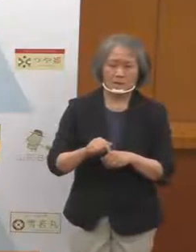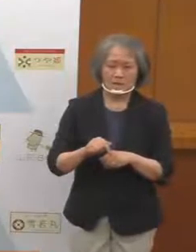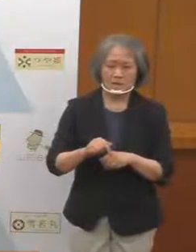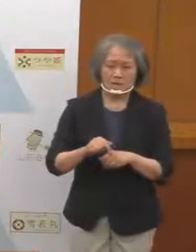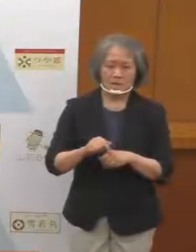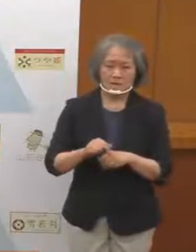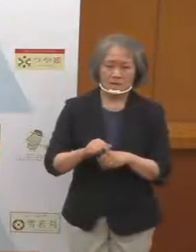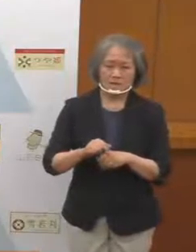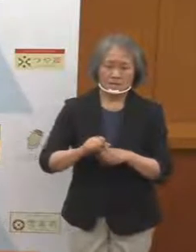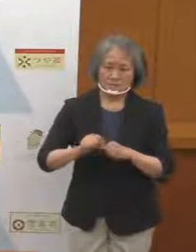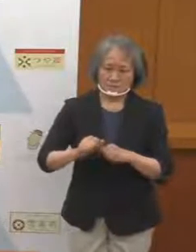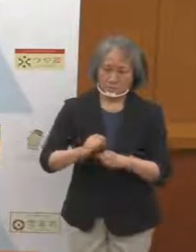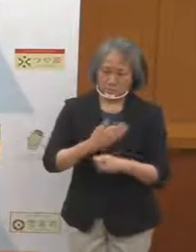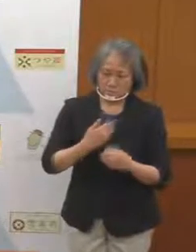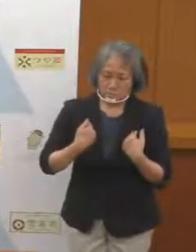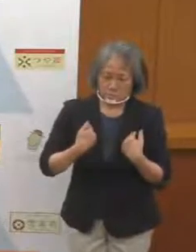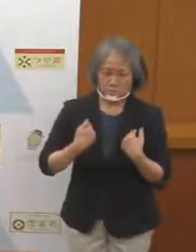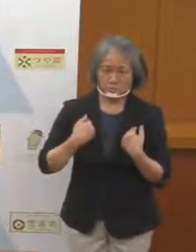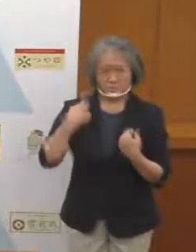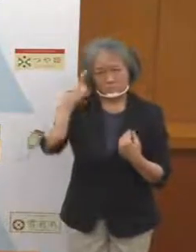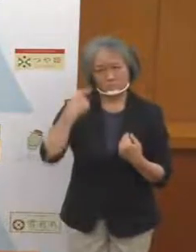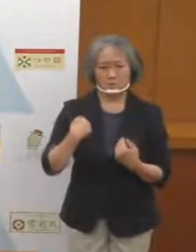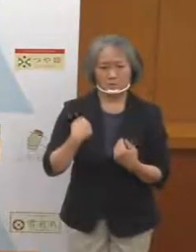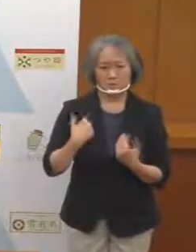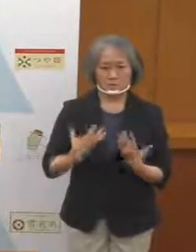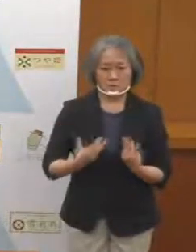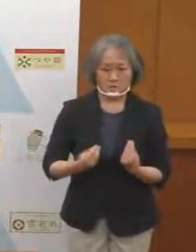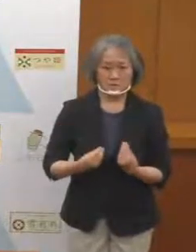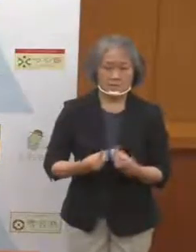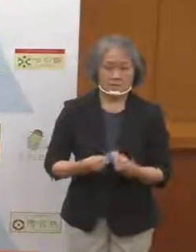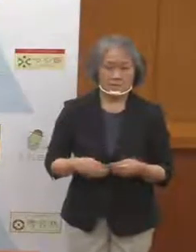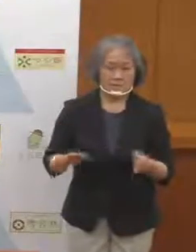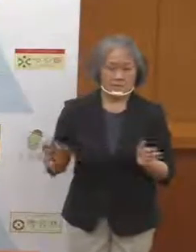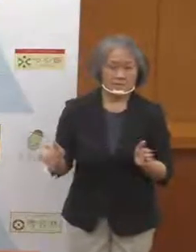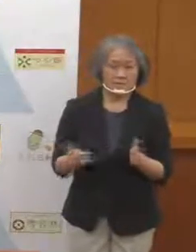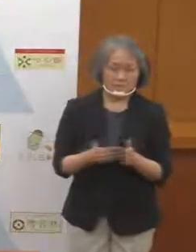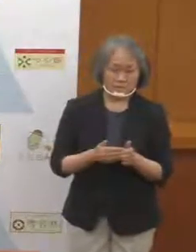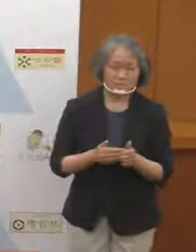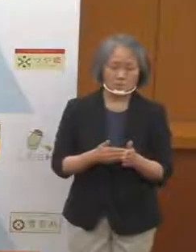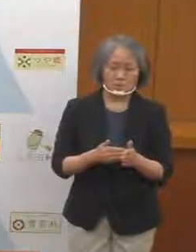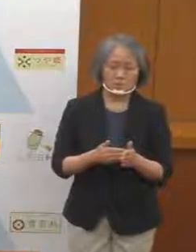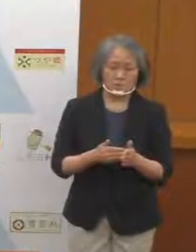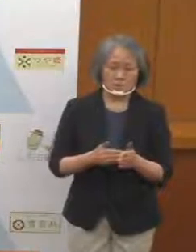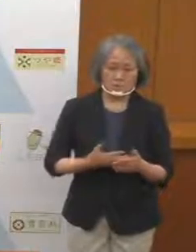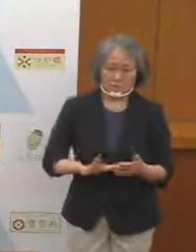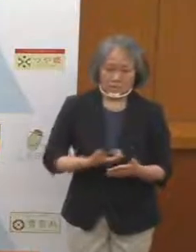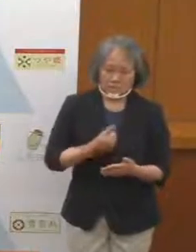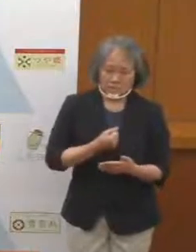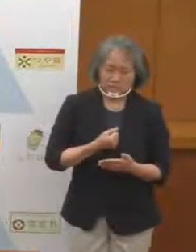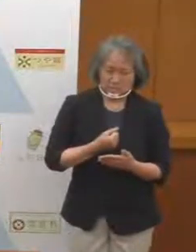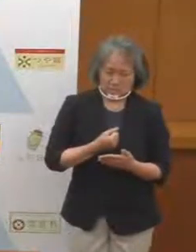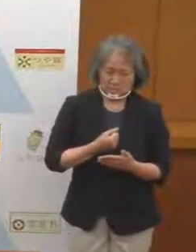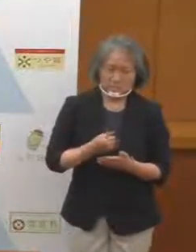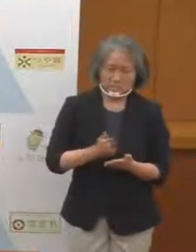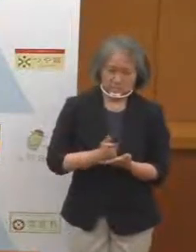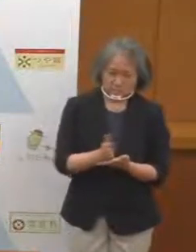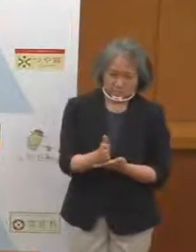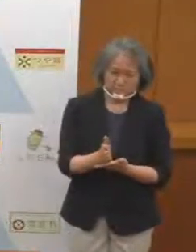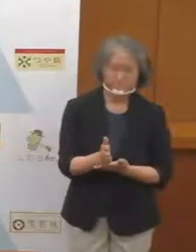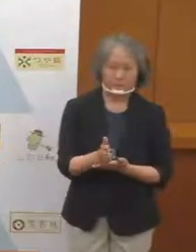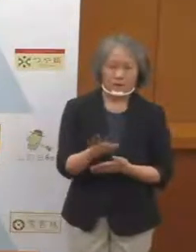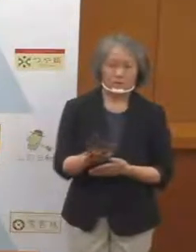たといいますかそれ私のこれまでのあの信条でありますので本当に